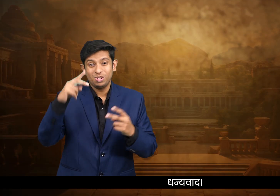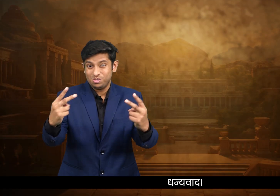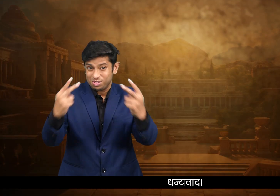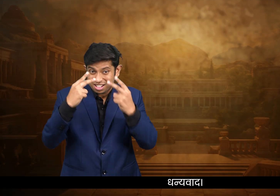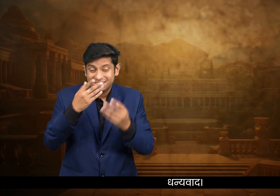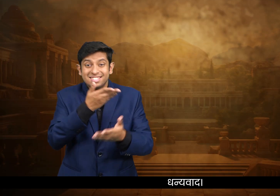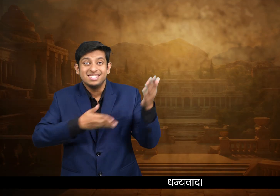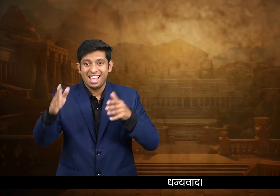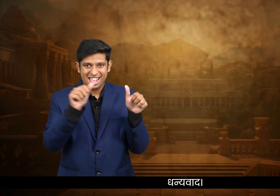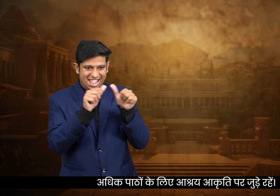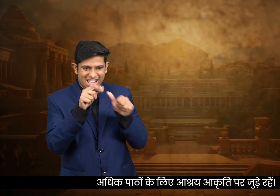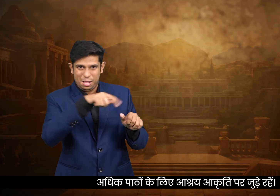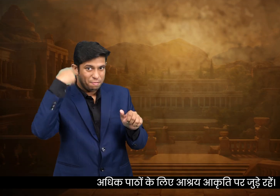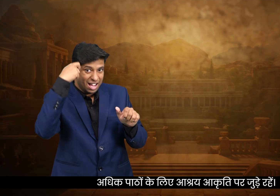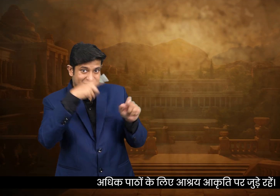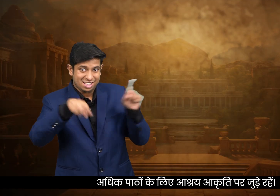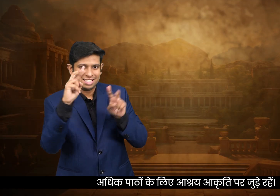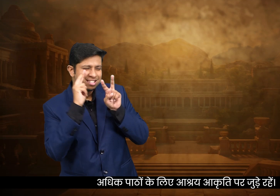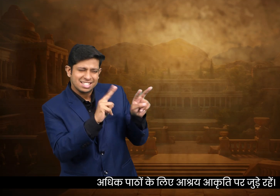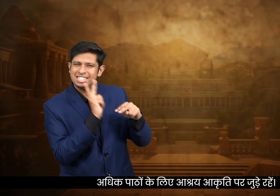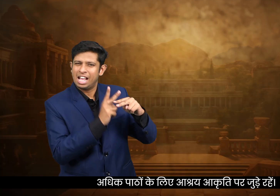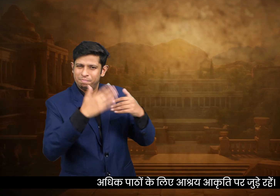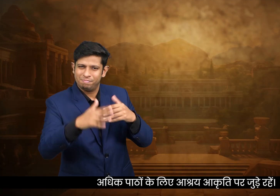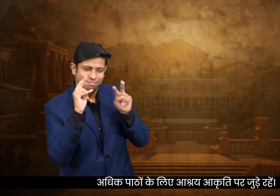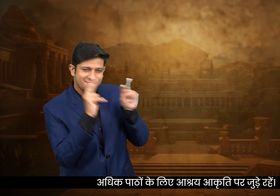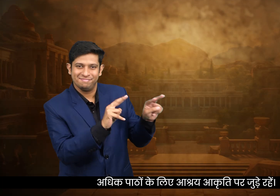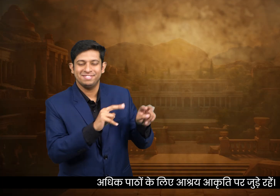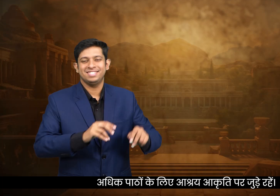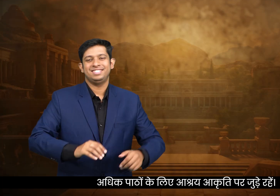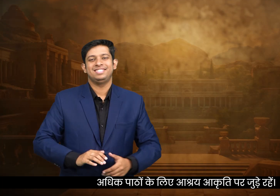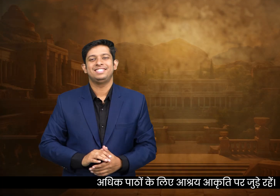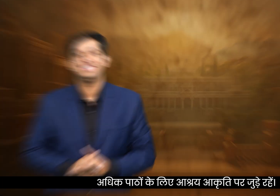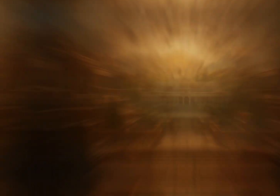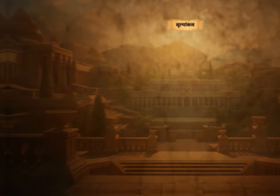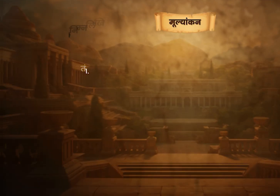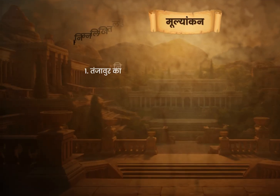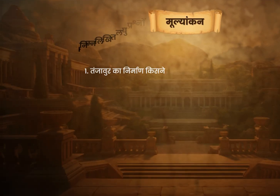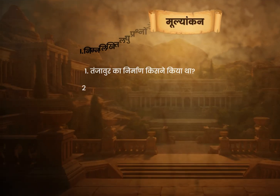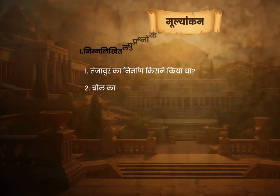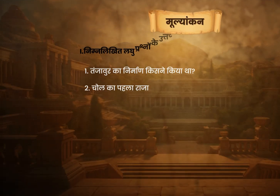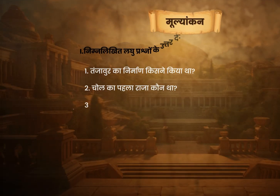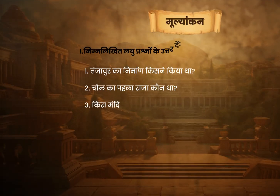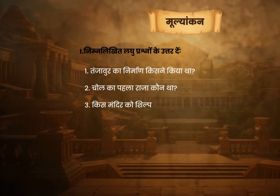धन्यवाद। अधिक पाठों के लिए जुड़े रहें।